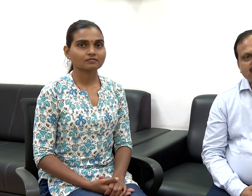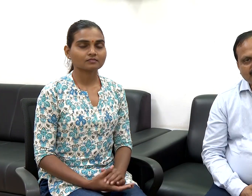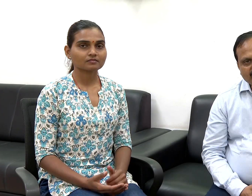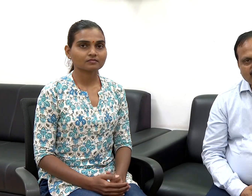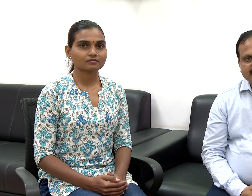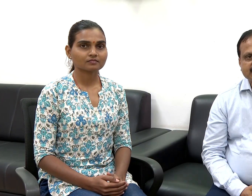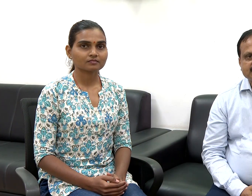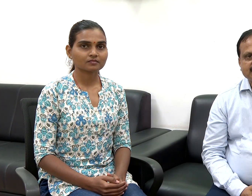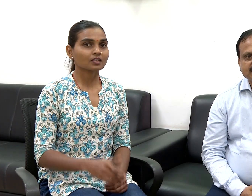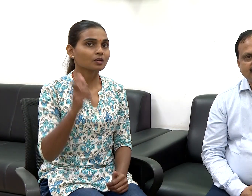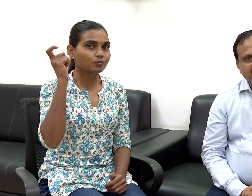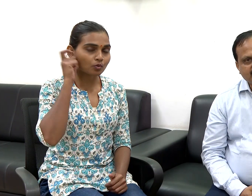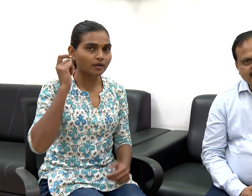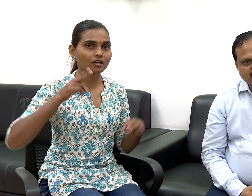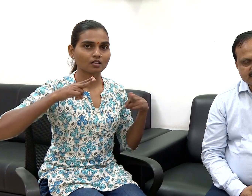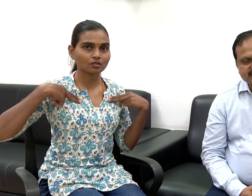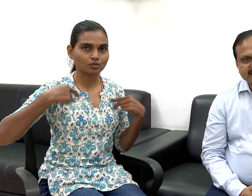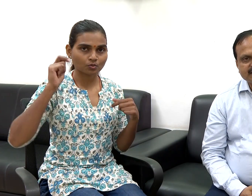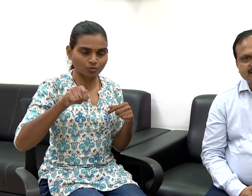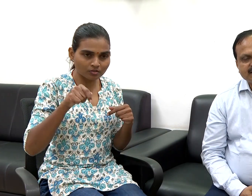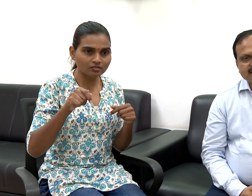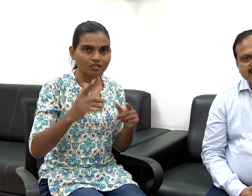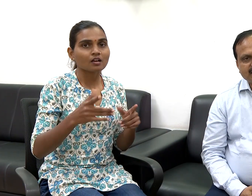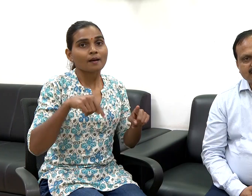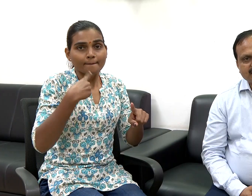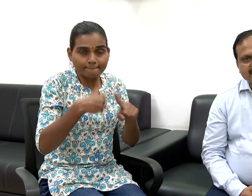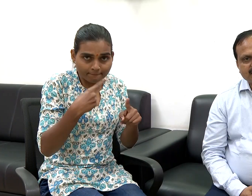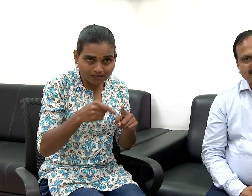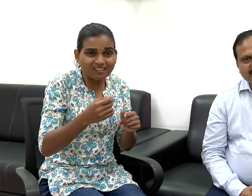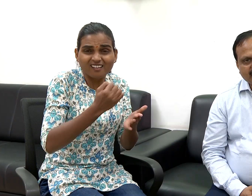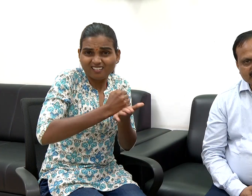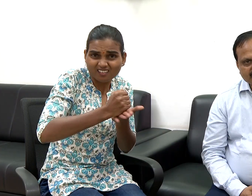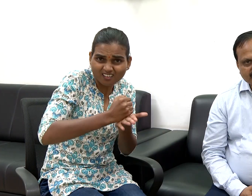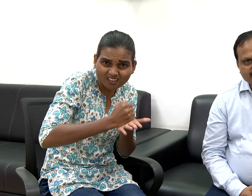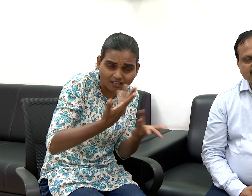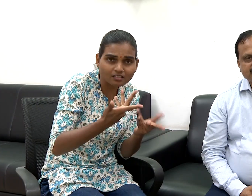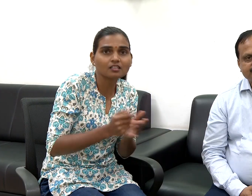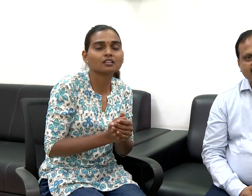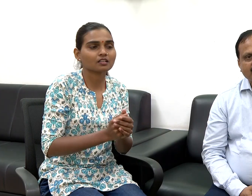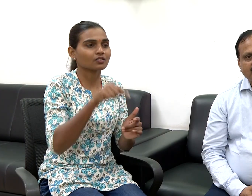मोबाइल कोर्ट के साथ साथ हमने ये भी कोशिश की कि वहाँ मेडिकल चेकअप कैंप को